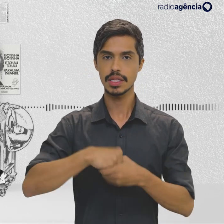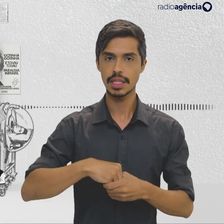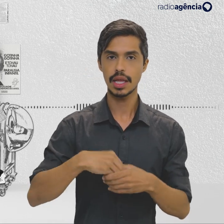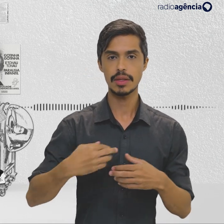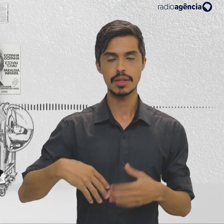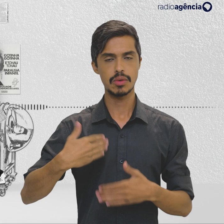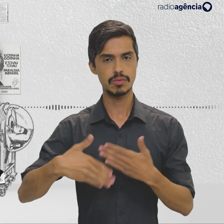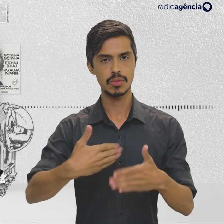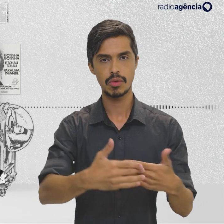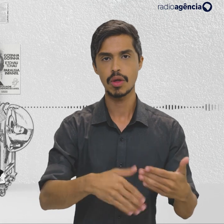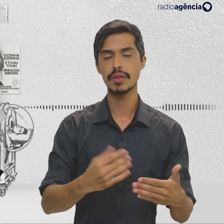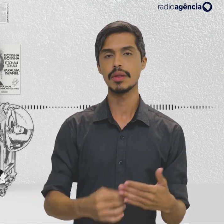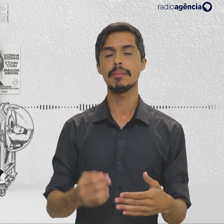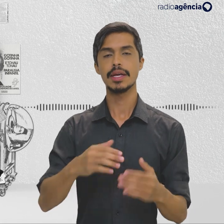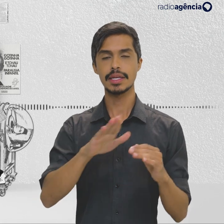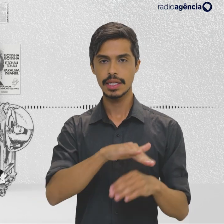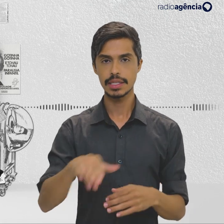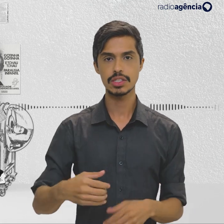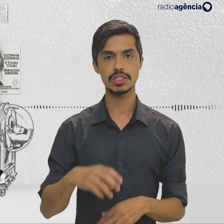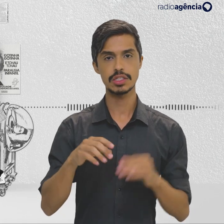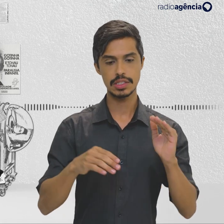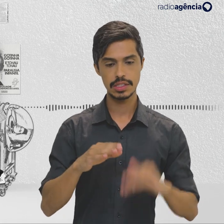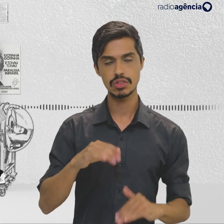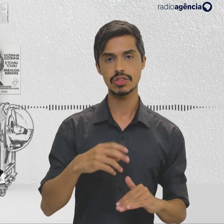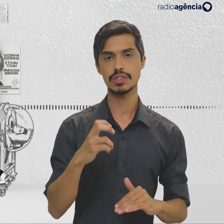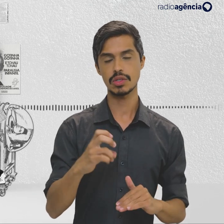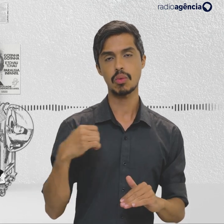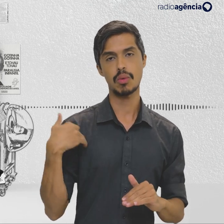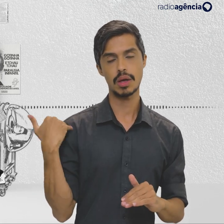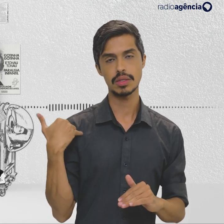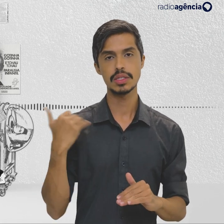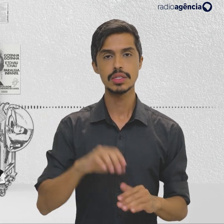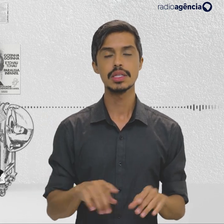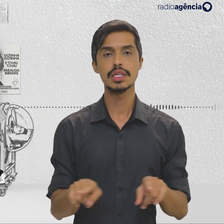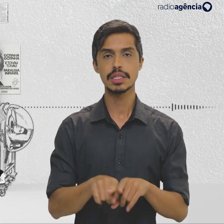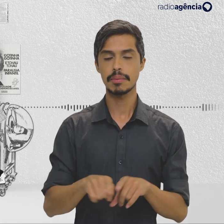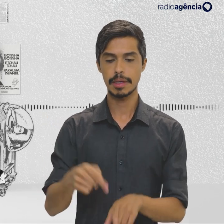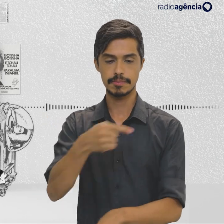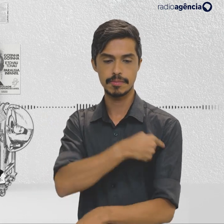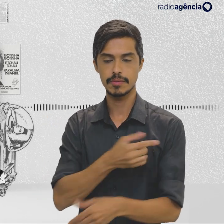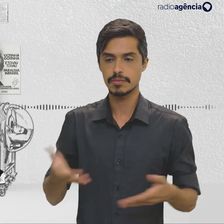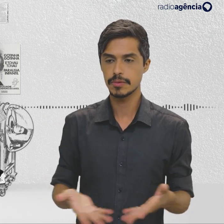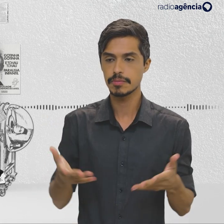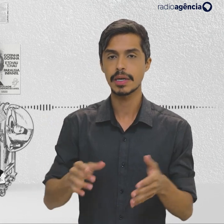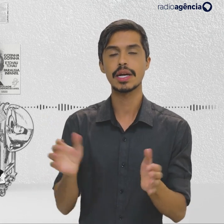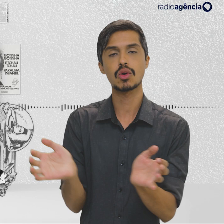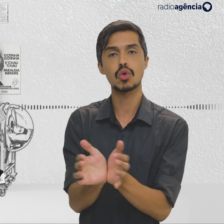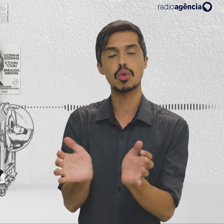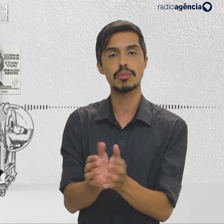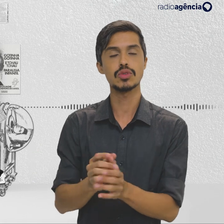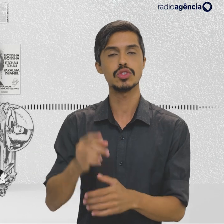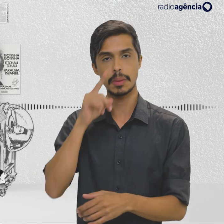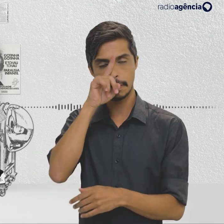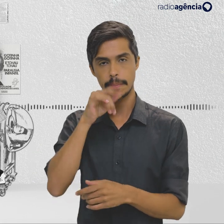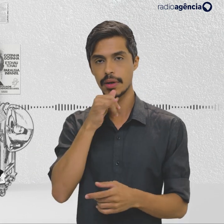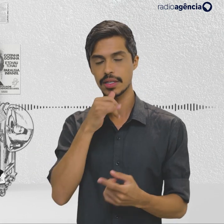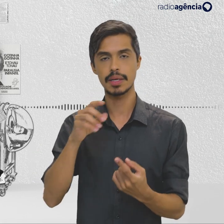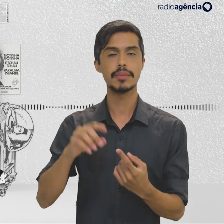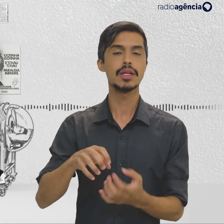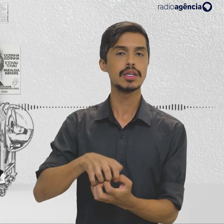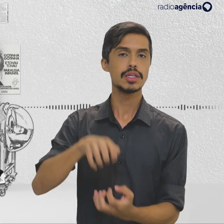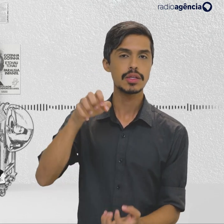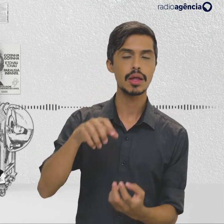entrar na rotina para crianças menores de 5 anos e com doses de reforço periódicas para grupos de risco como os